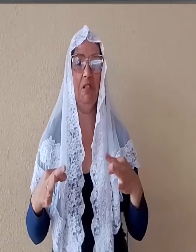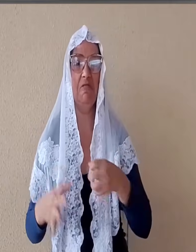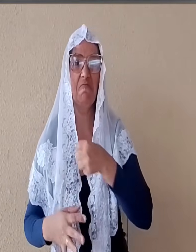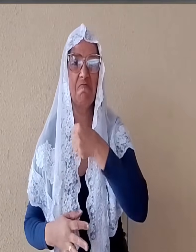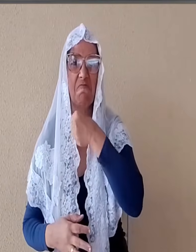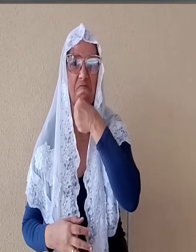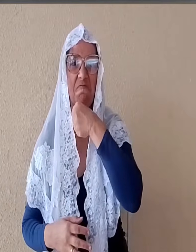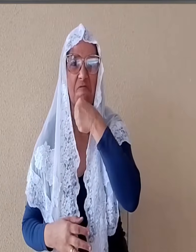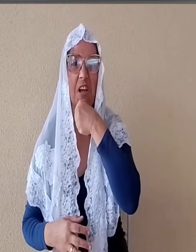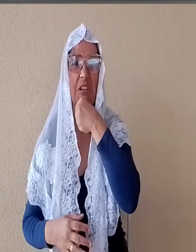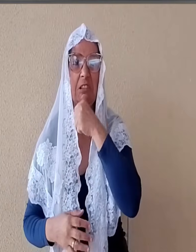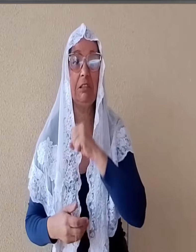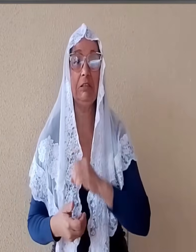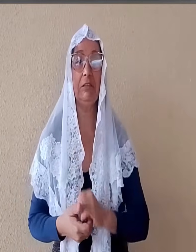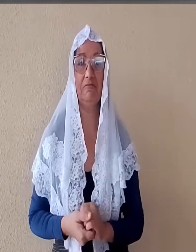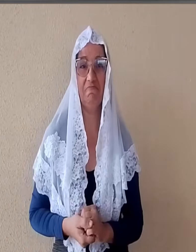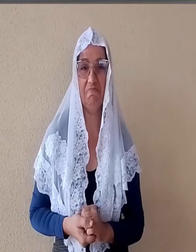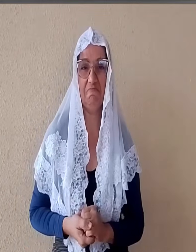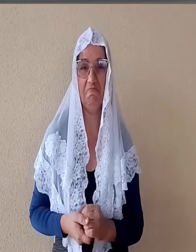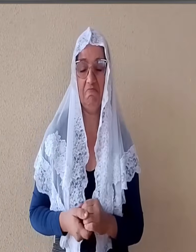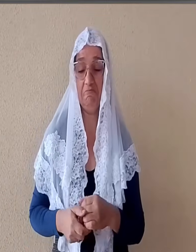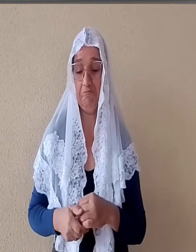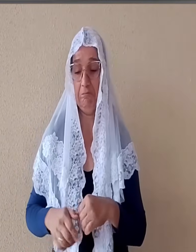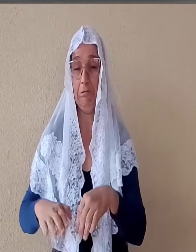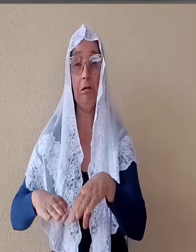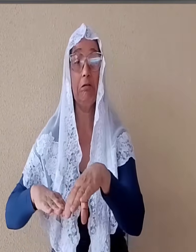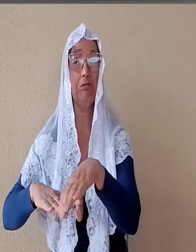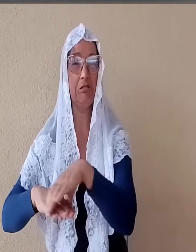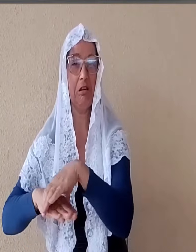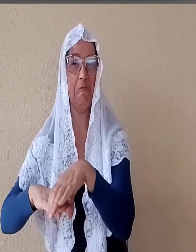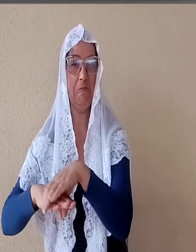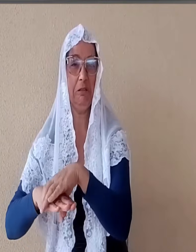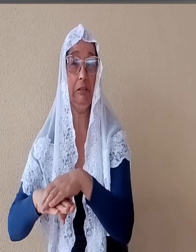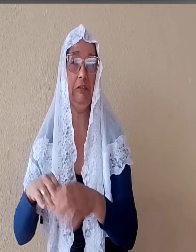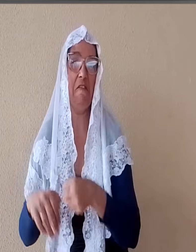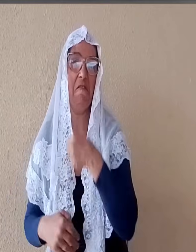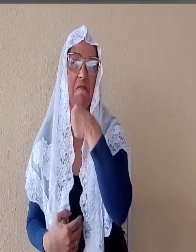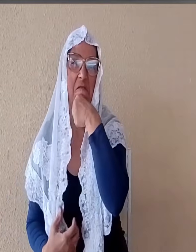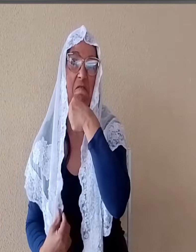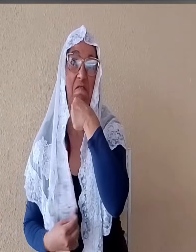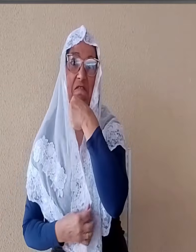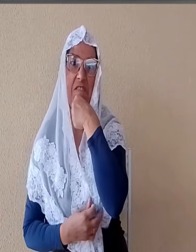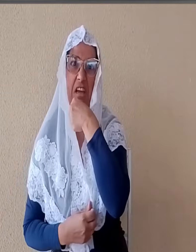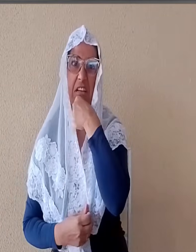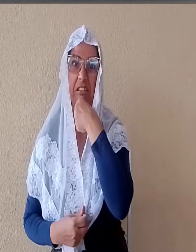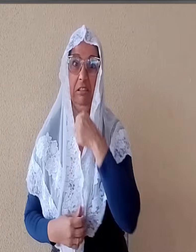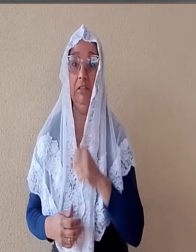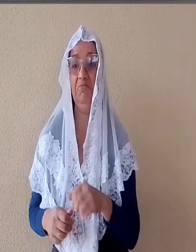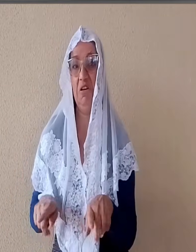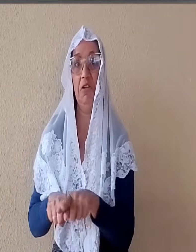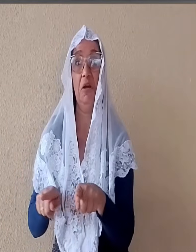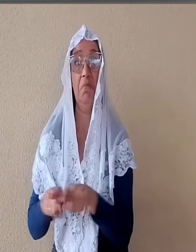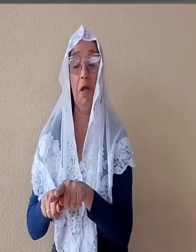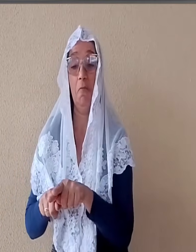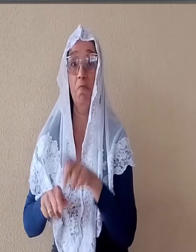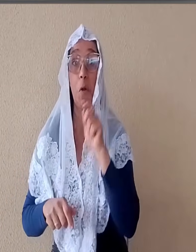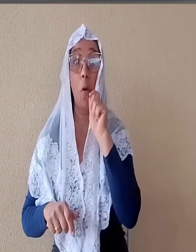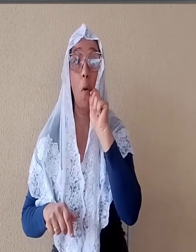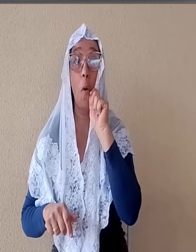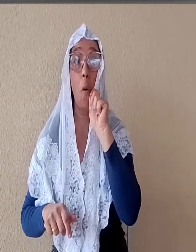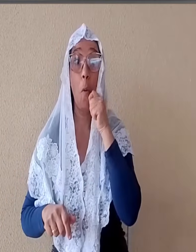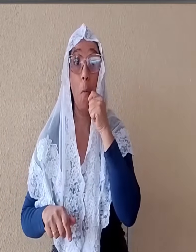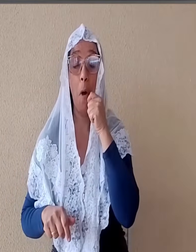e vestidos velhos sobre si. E todo o pão que traziam para o caminho era seco